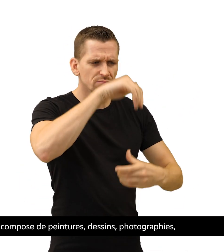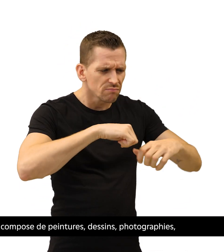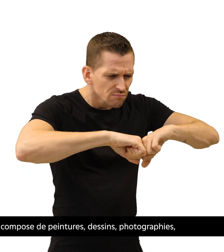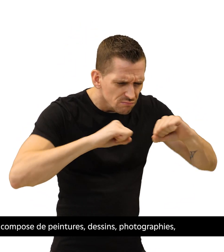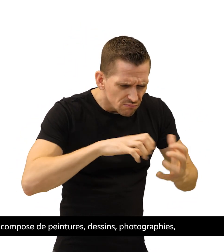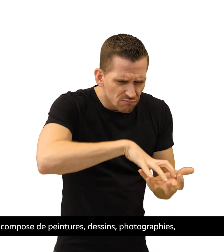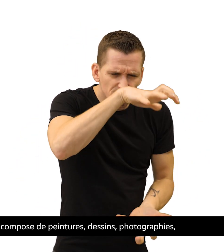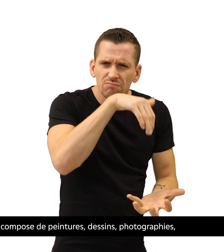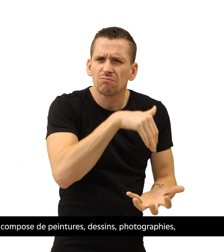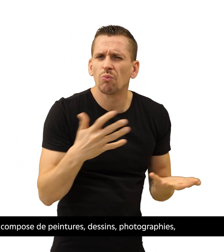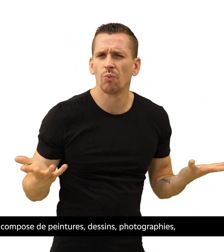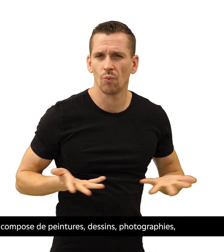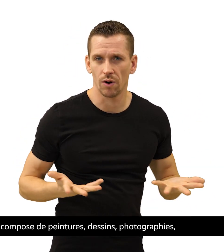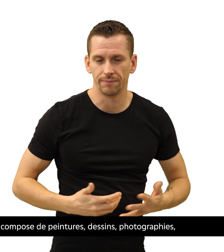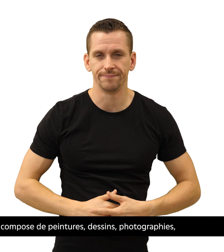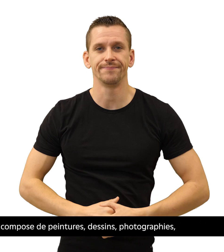se compose de peintures,